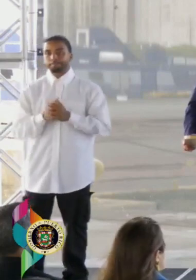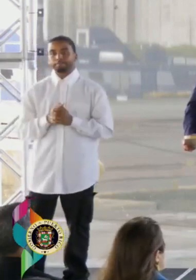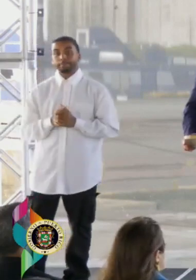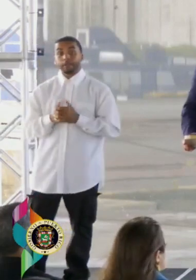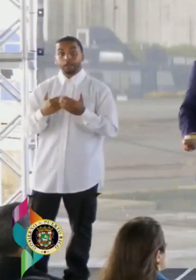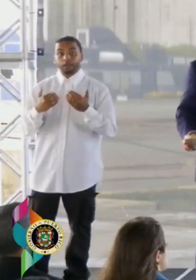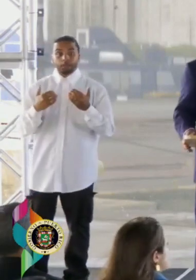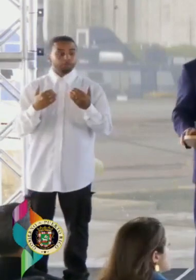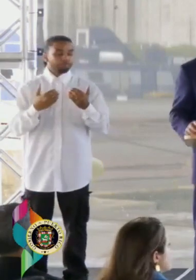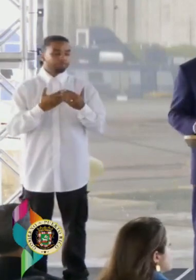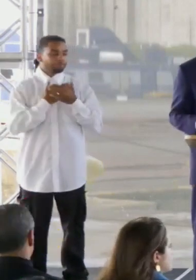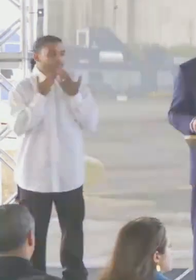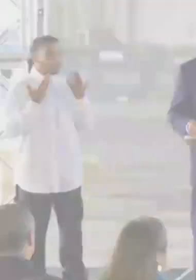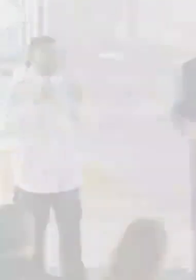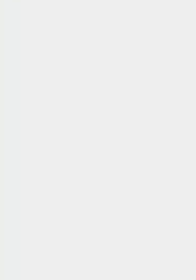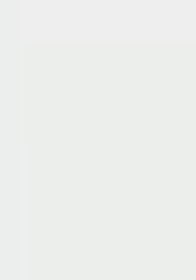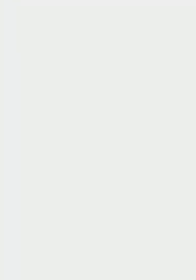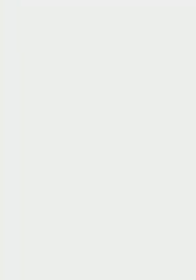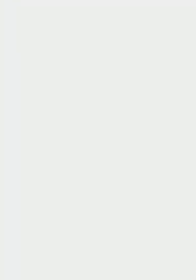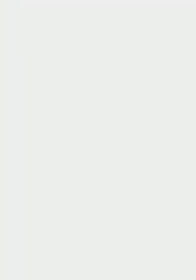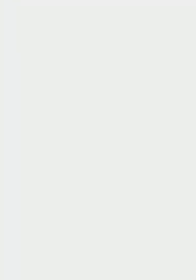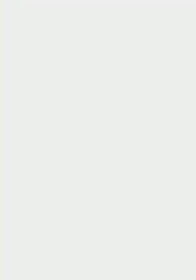más preguntas Gracias a